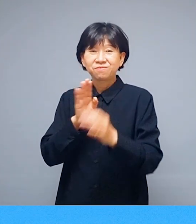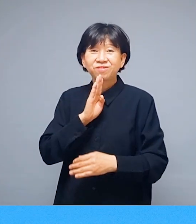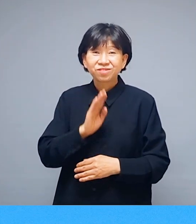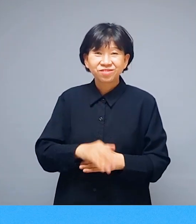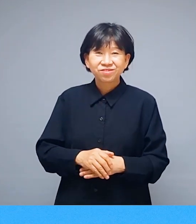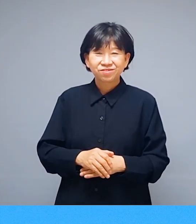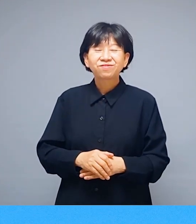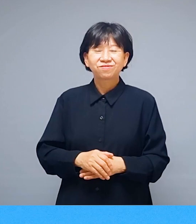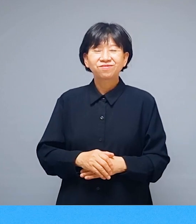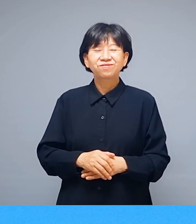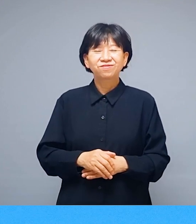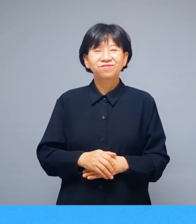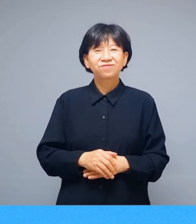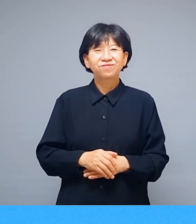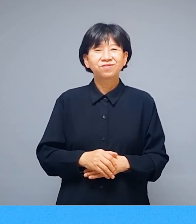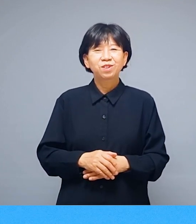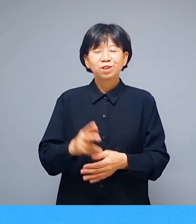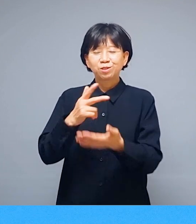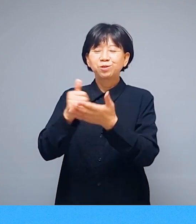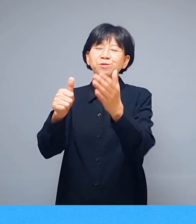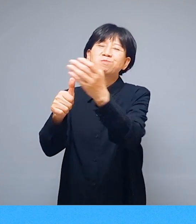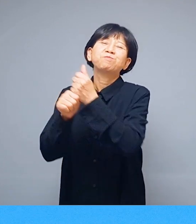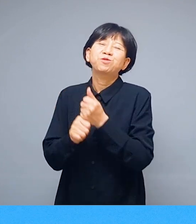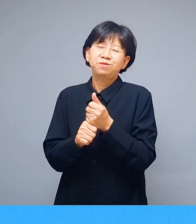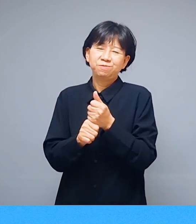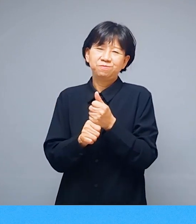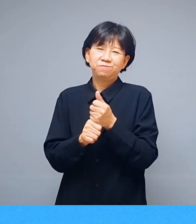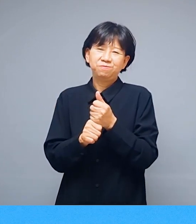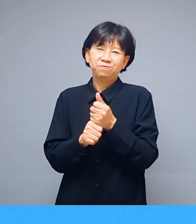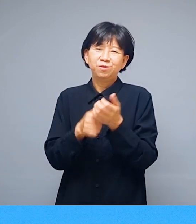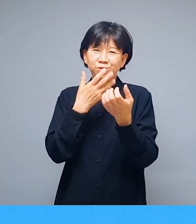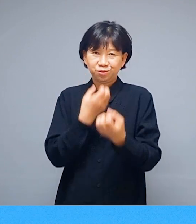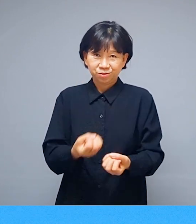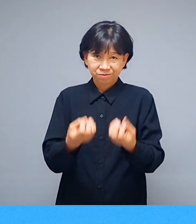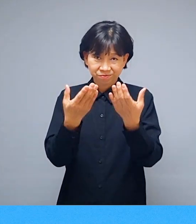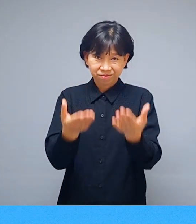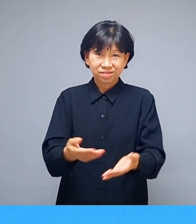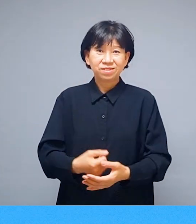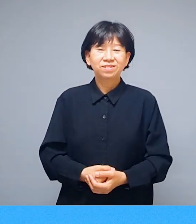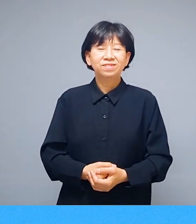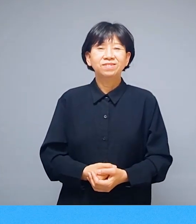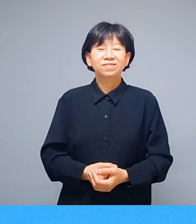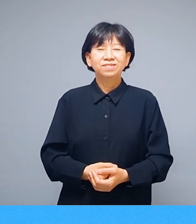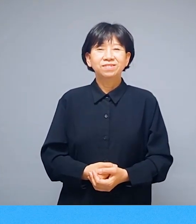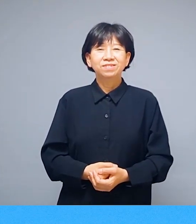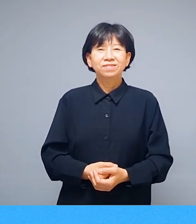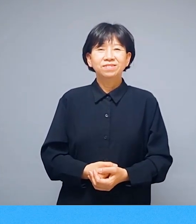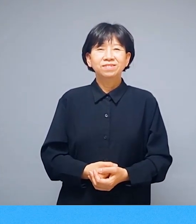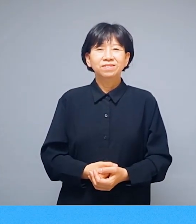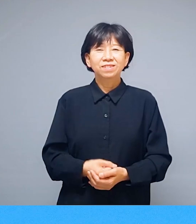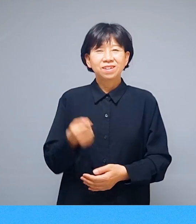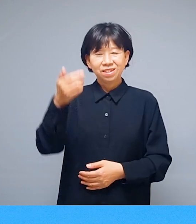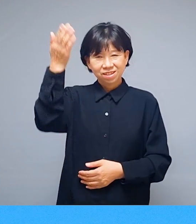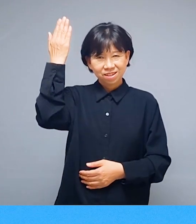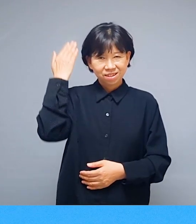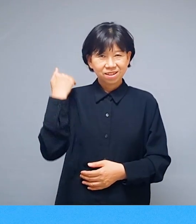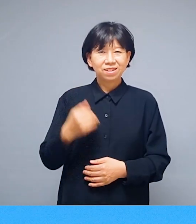그럼 주님을 꽉 붙잡으실 수 있기를 소망합니다. 예전에